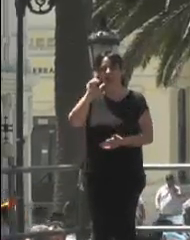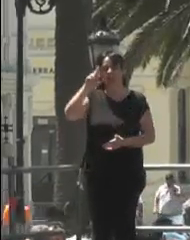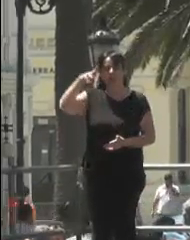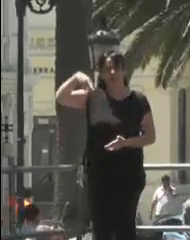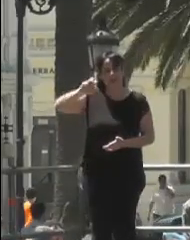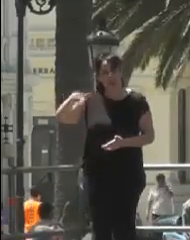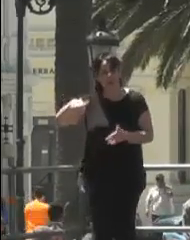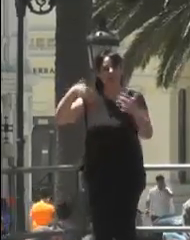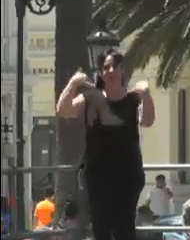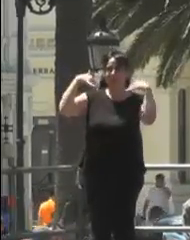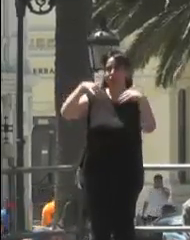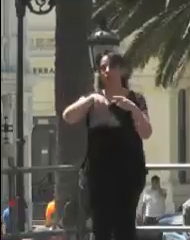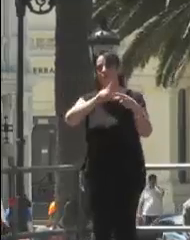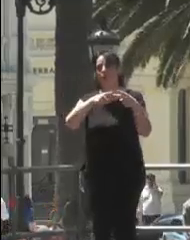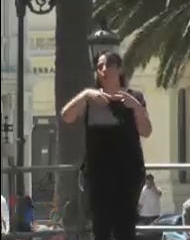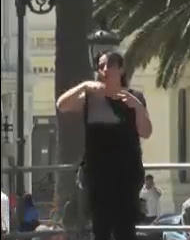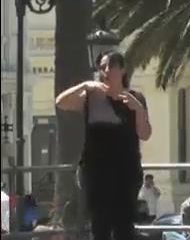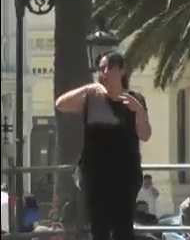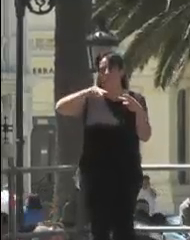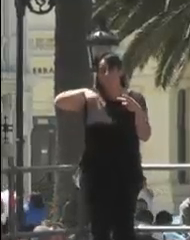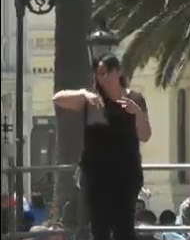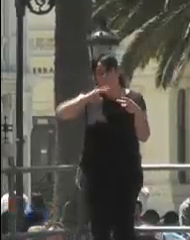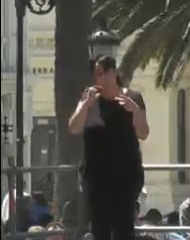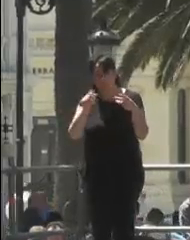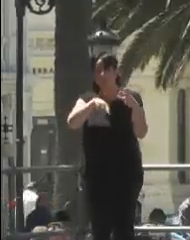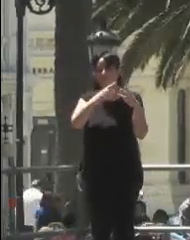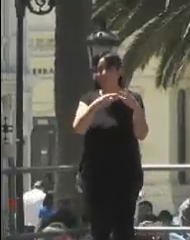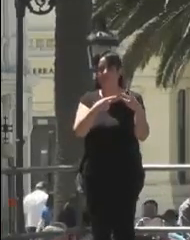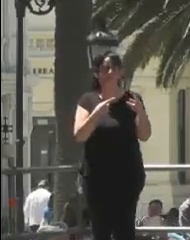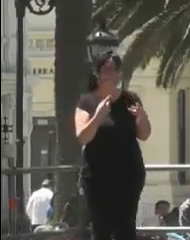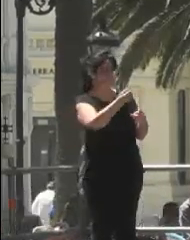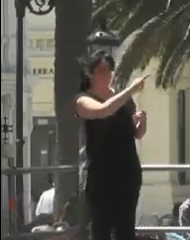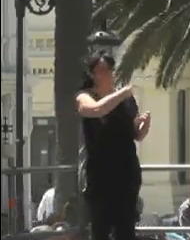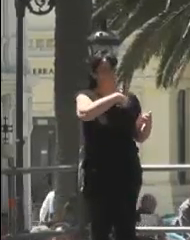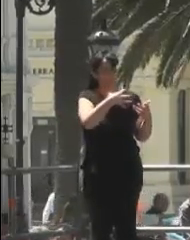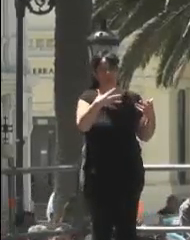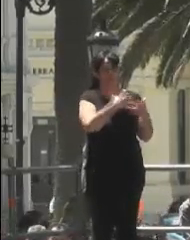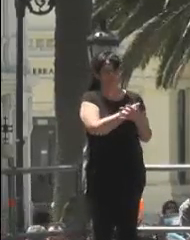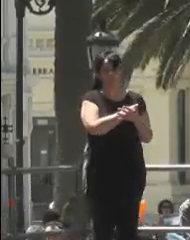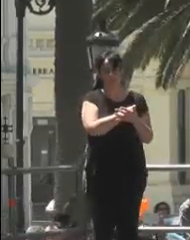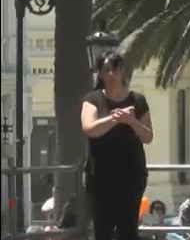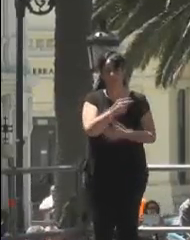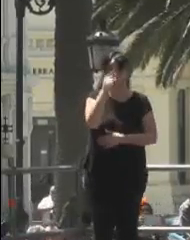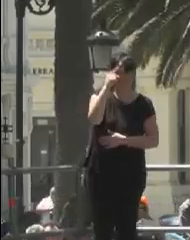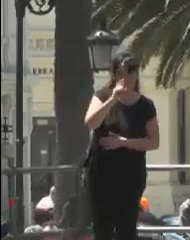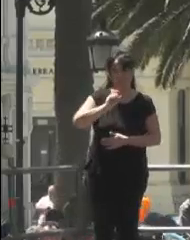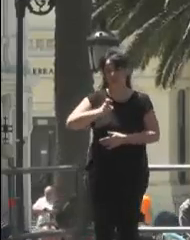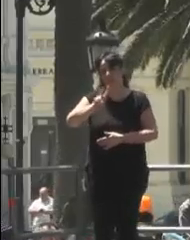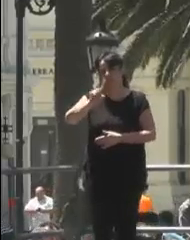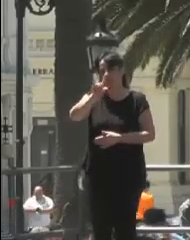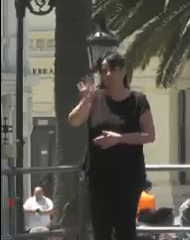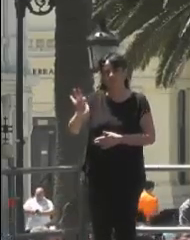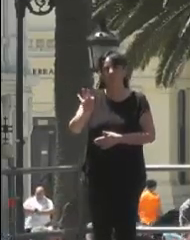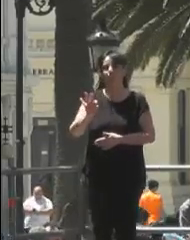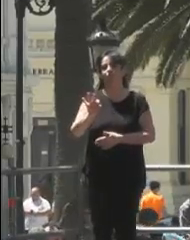como Antón, como Mónica, como Alberto, como Yolanda e como Íñigo e como Xulio